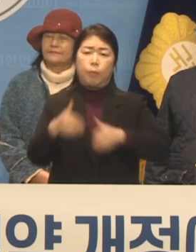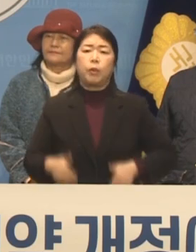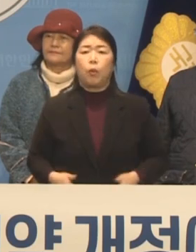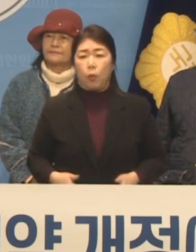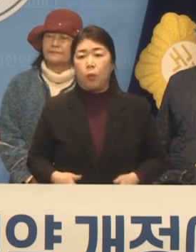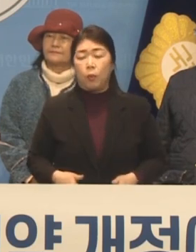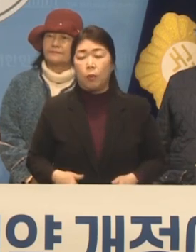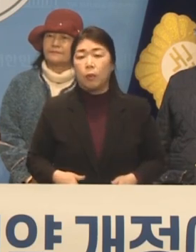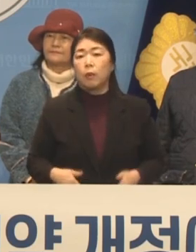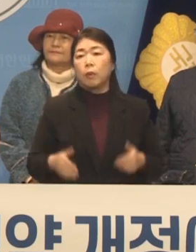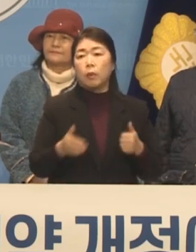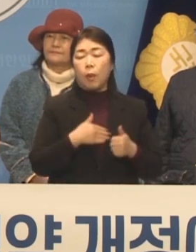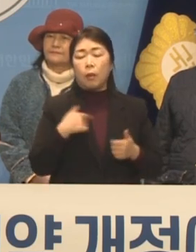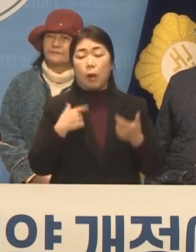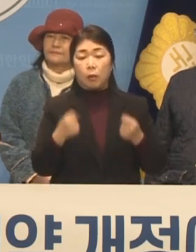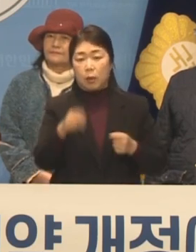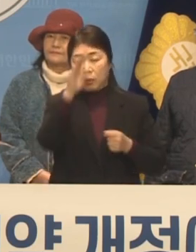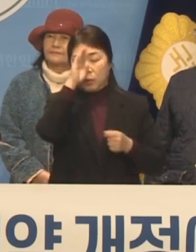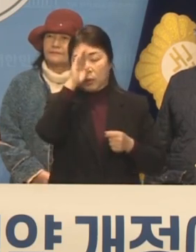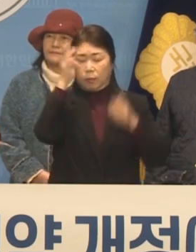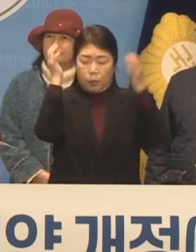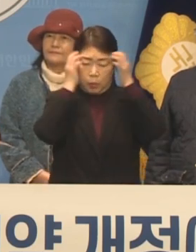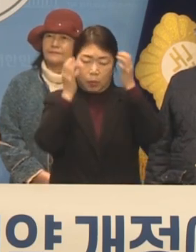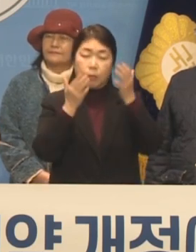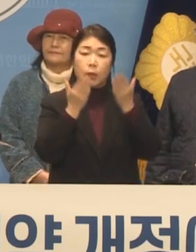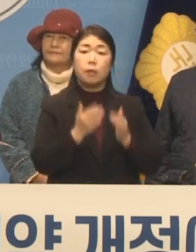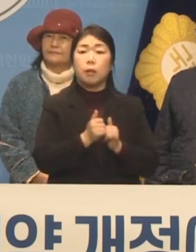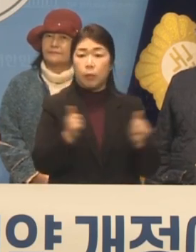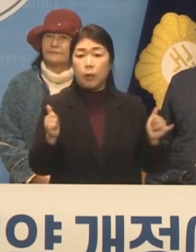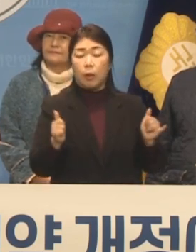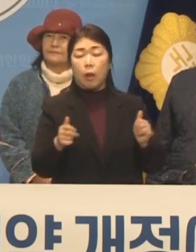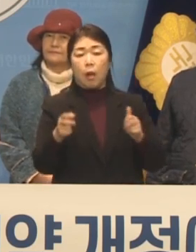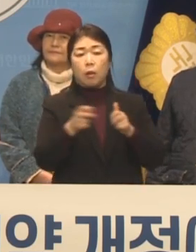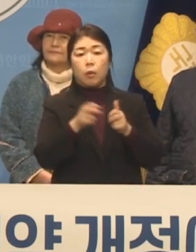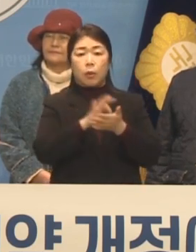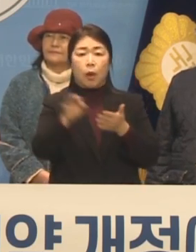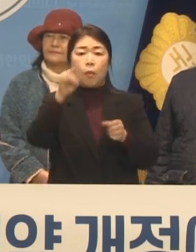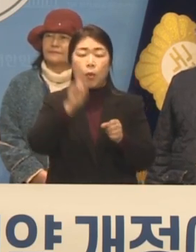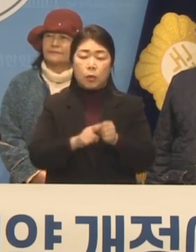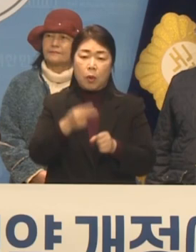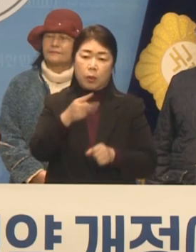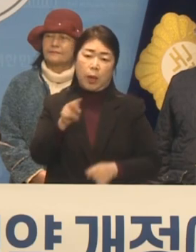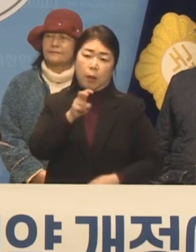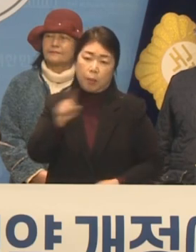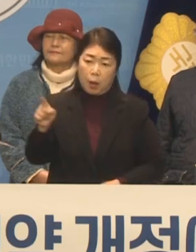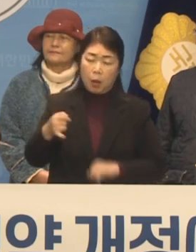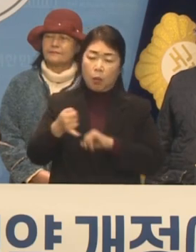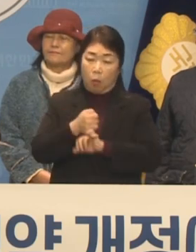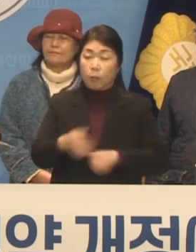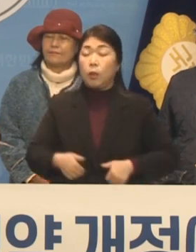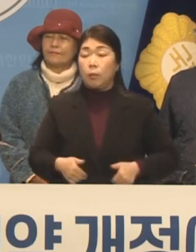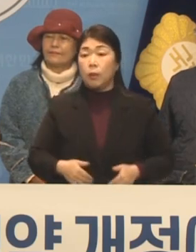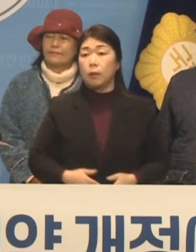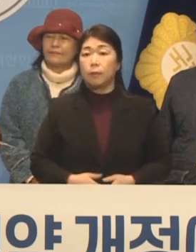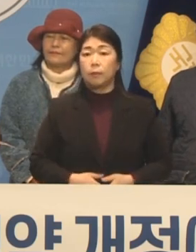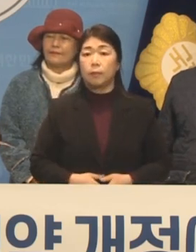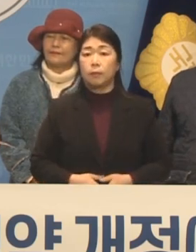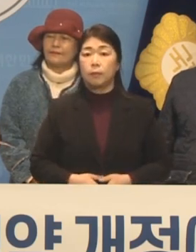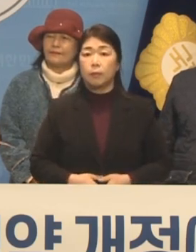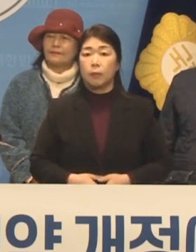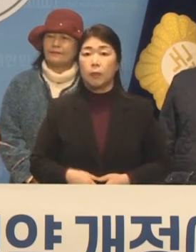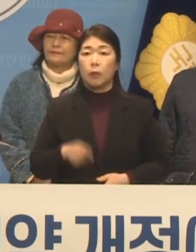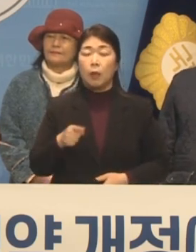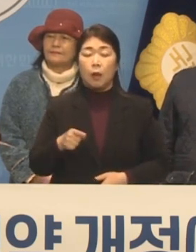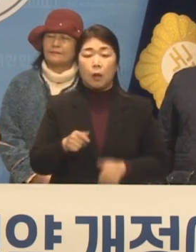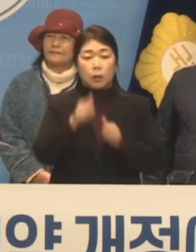저와 같은 질환으로 고통받는 사람들에게 의료용 대마가 절실합니다. 이 의료용 대마로